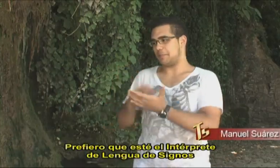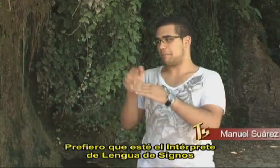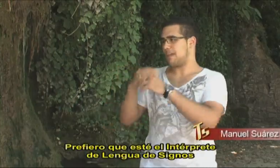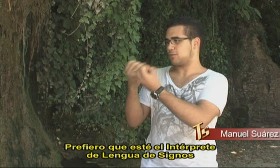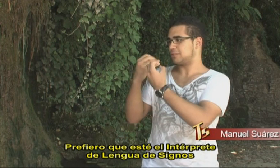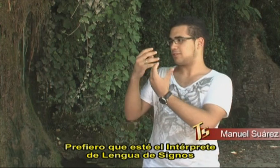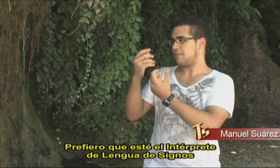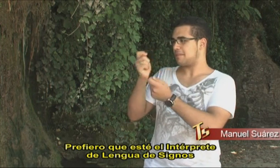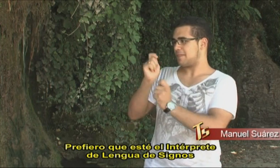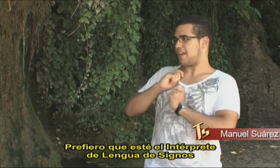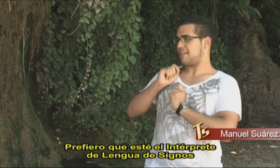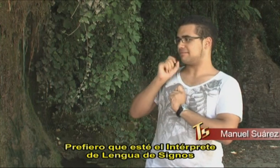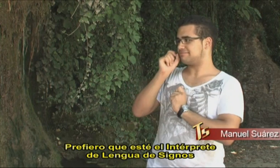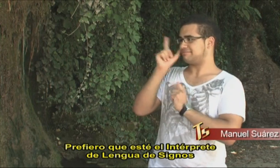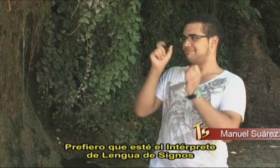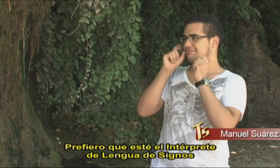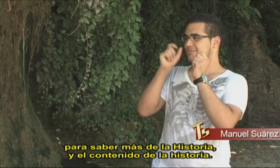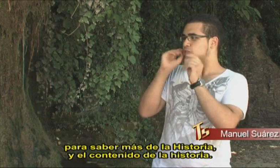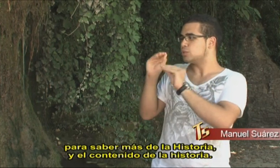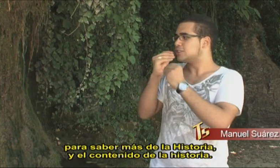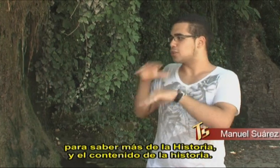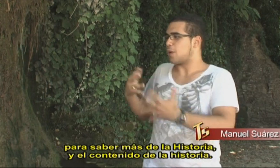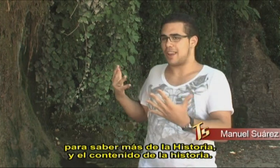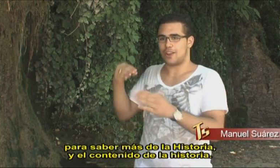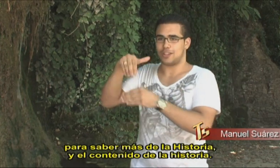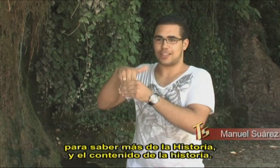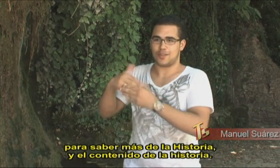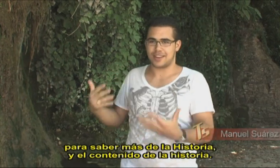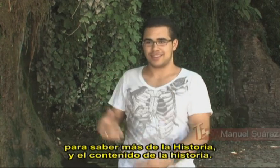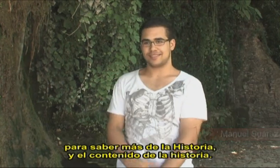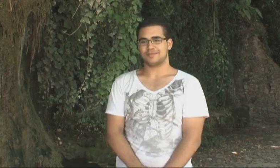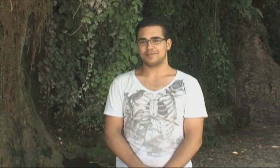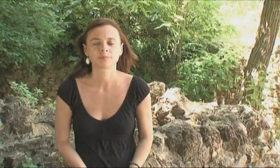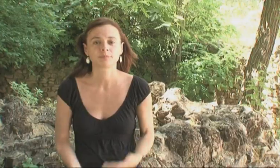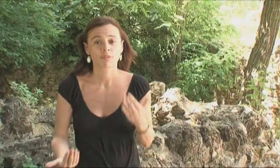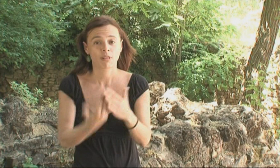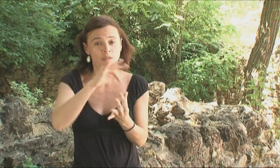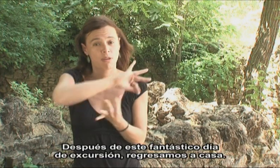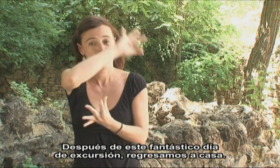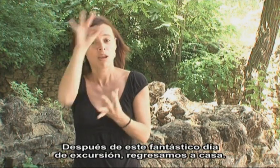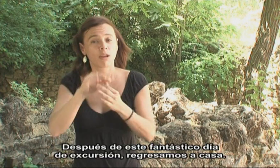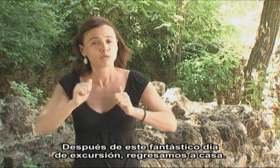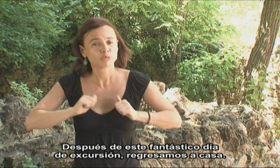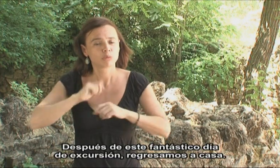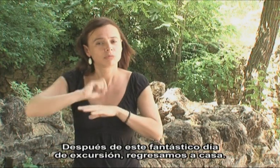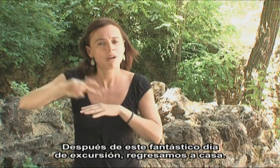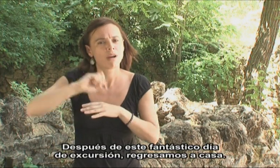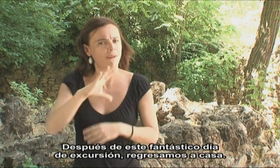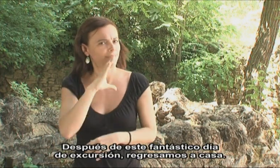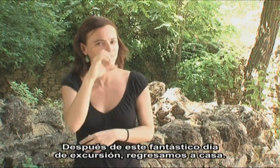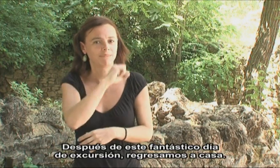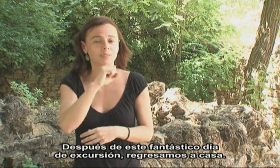Prefiero, prefiero que esté el intérprete de lengua de signos para saber más de la historia y el contenido de la historia. Después de este